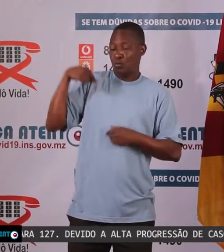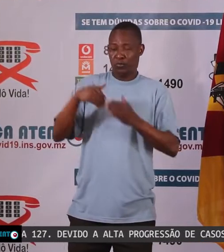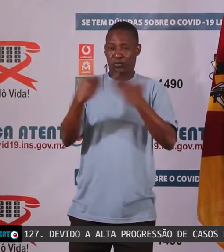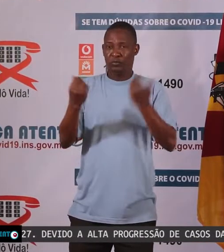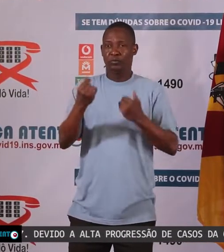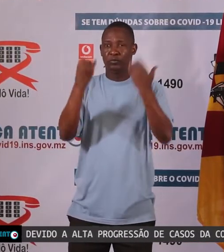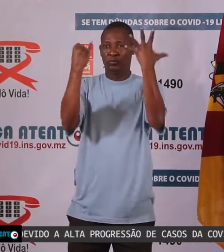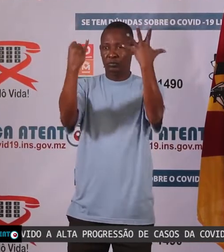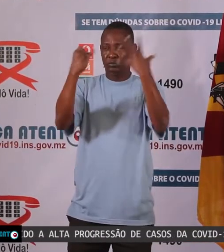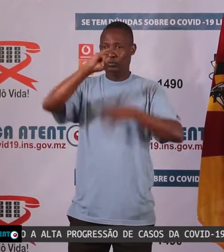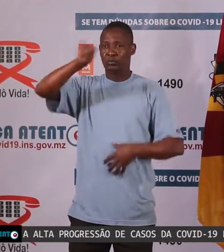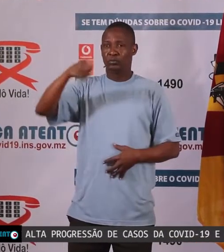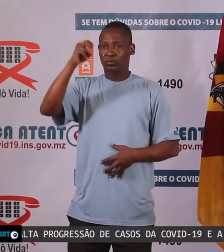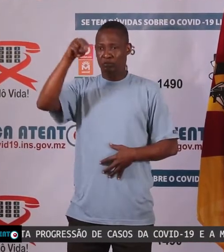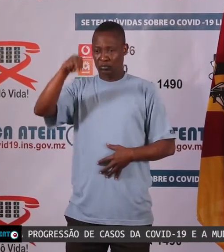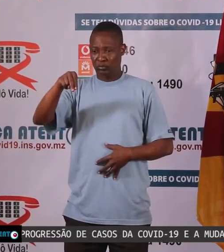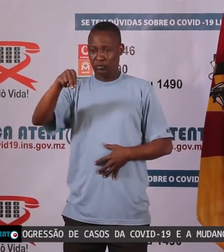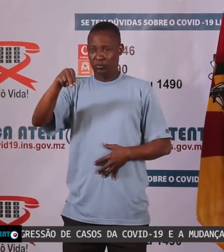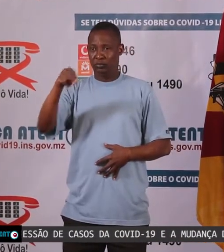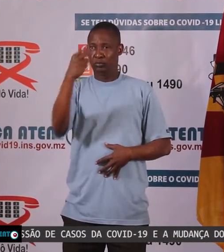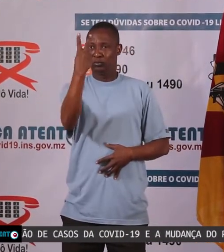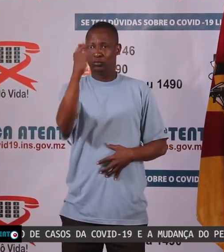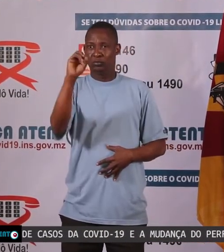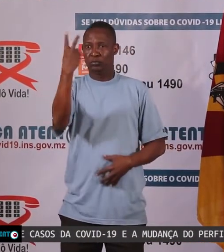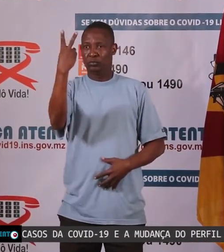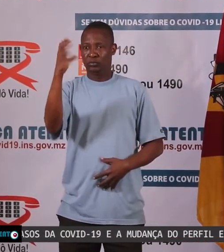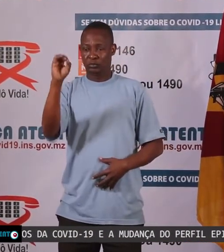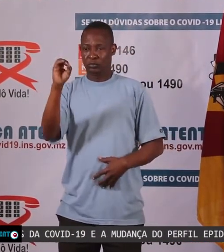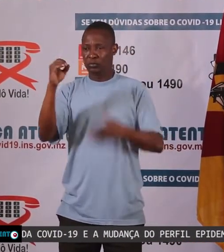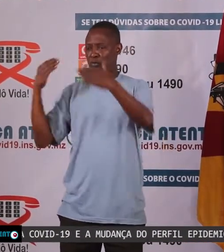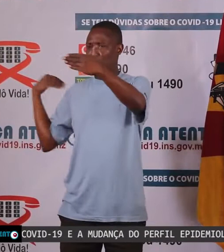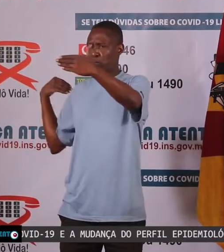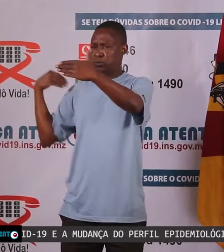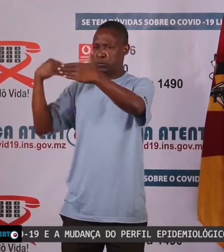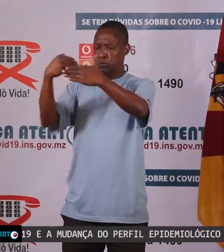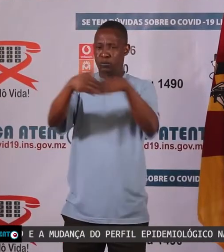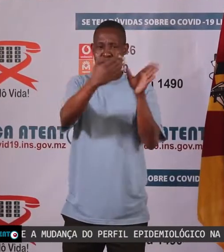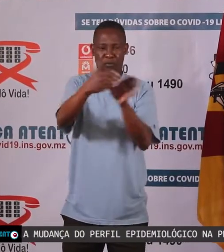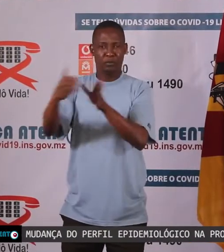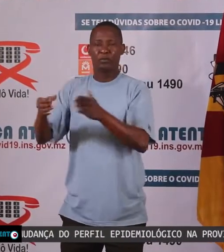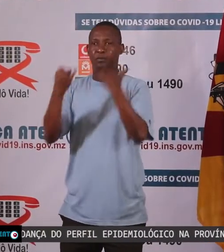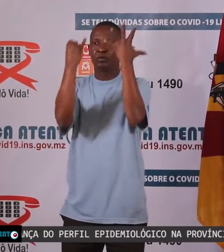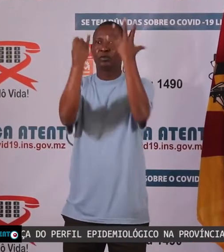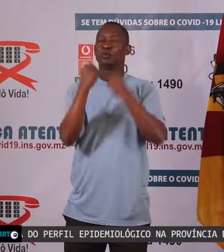junho de 2020, havia um registro cumulativo de